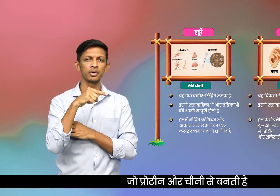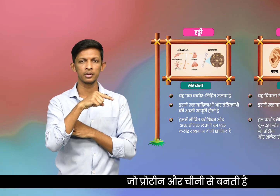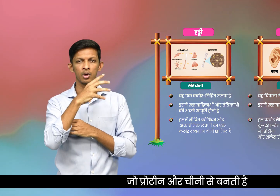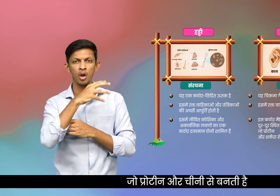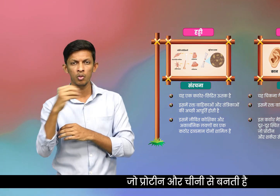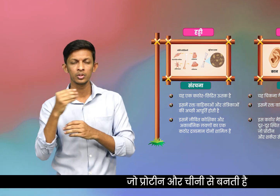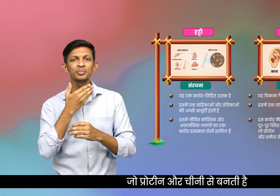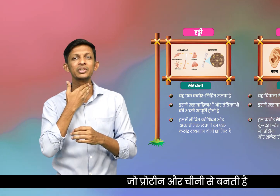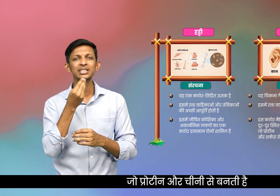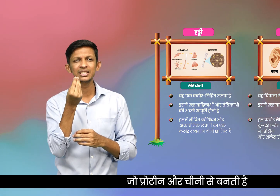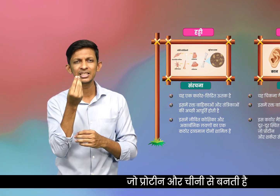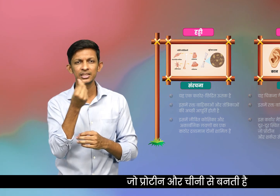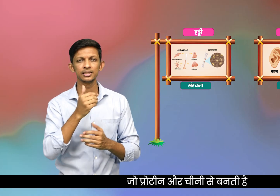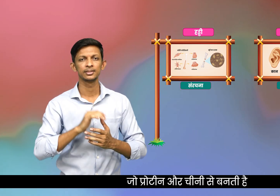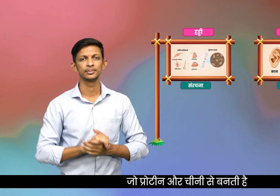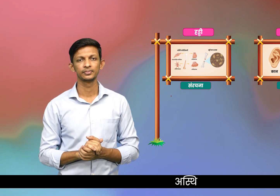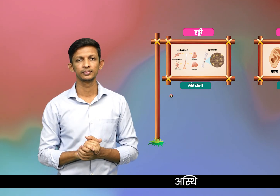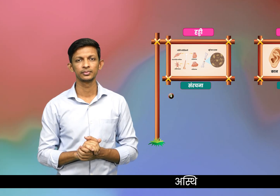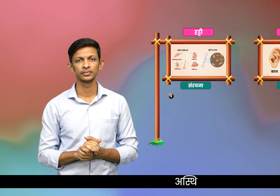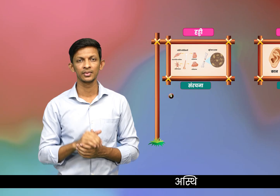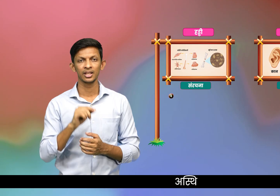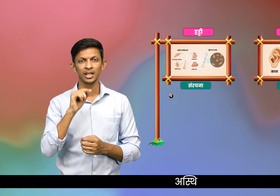चीनी से बनती है।